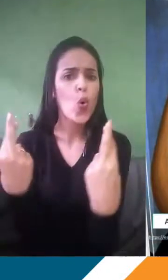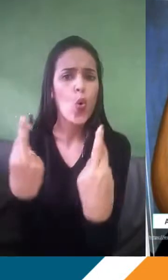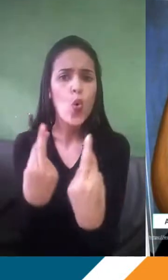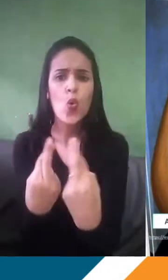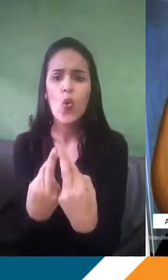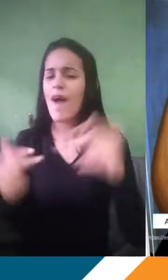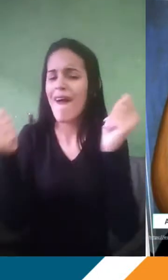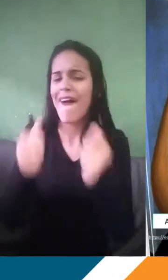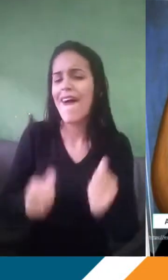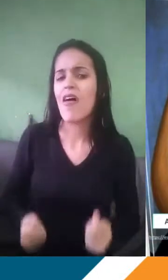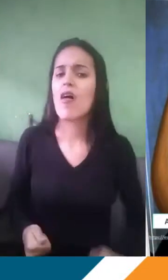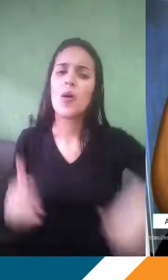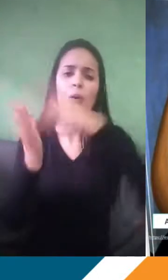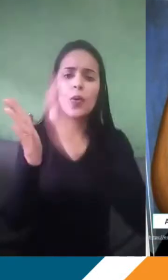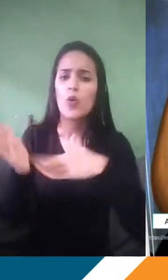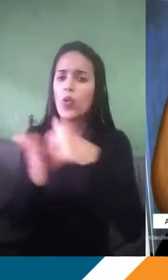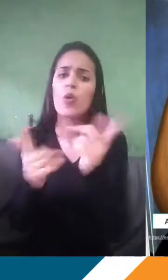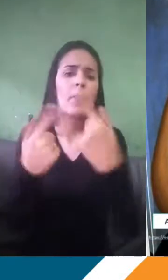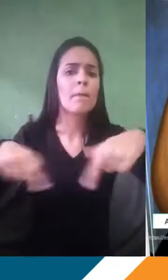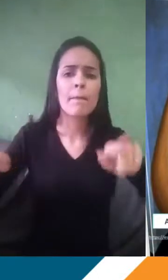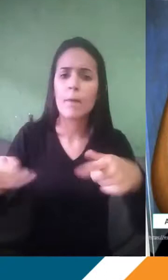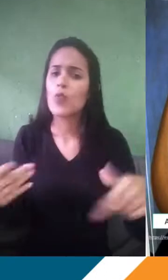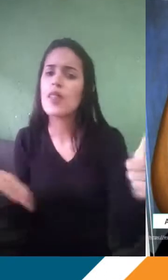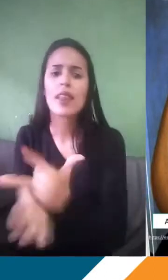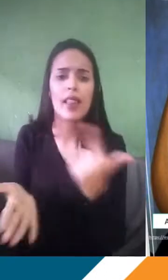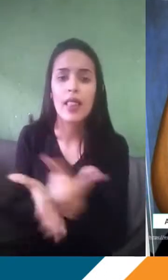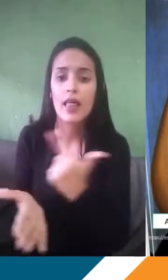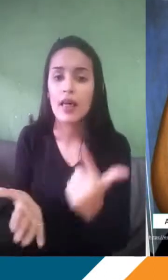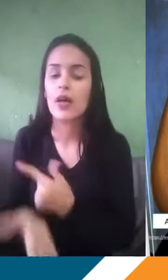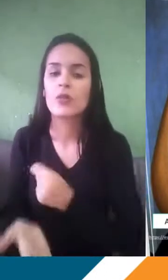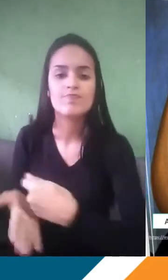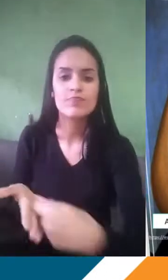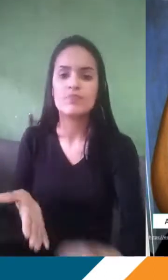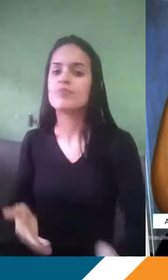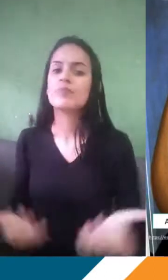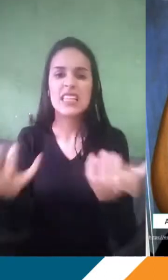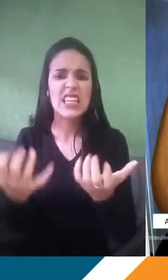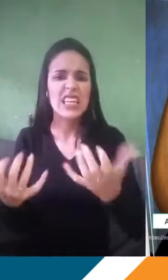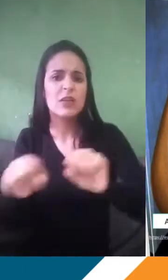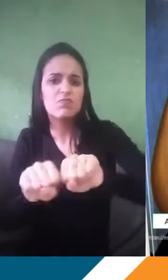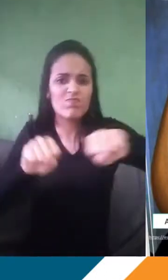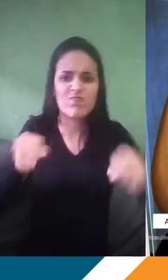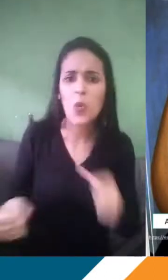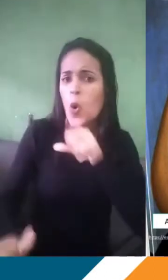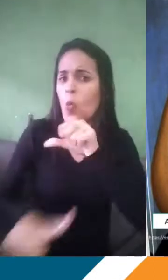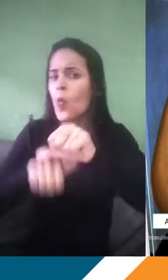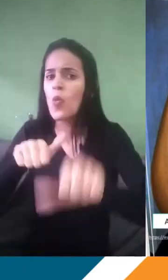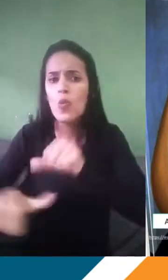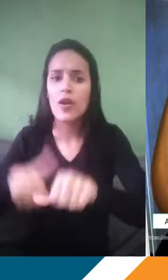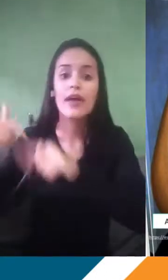como música, pintura, escultura, literatura e que tinha como intuito romper com os valores da